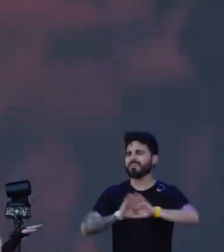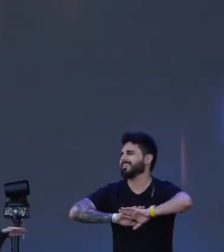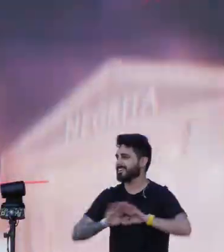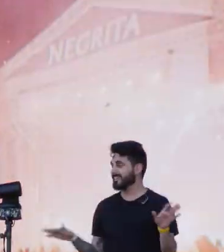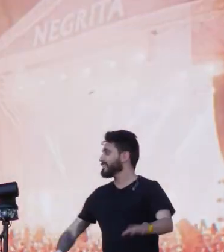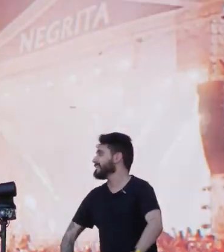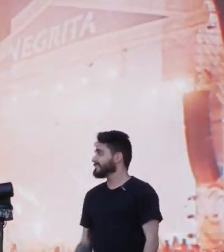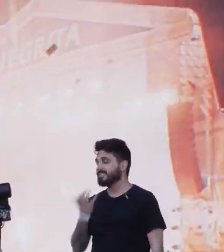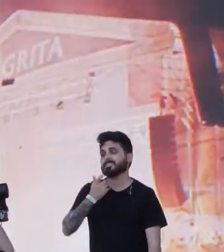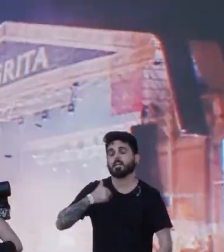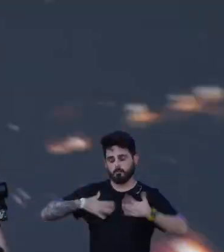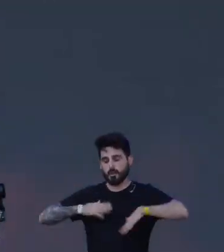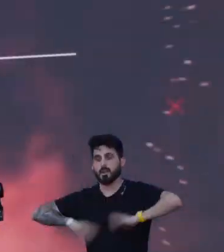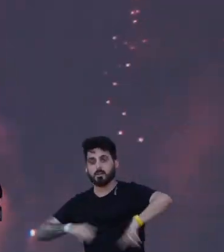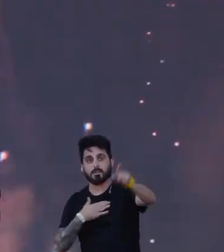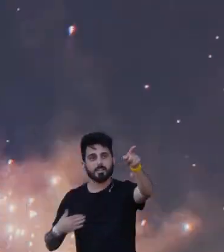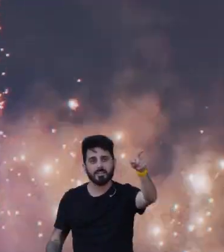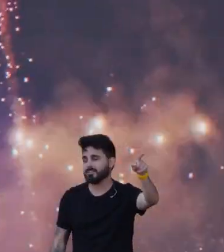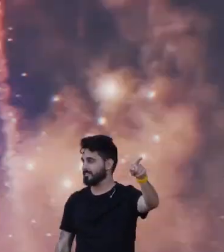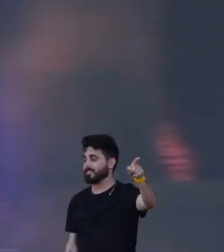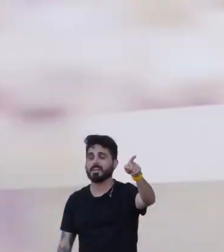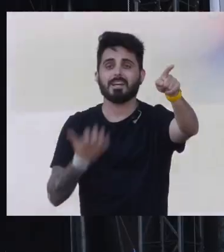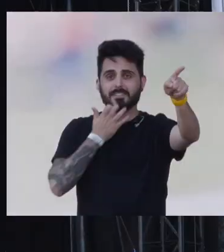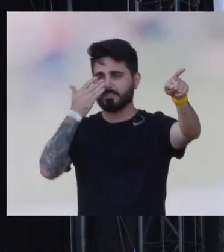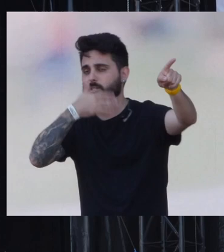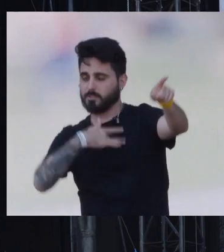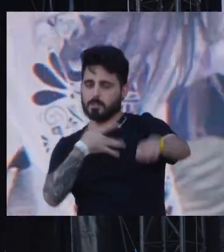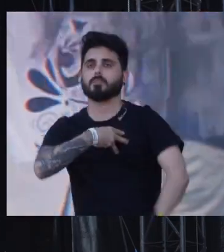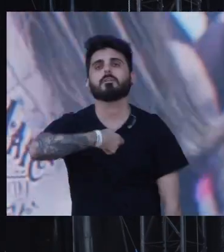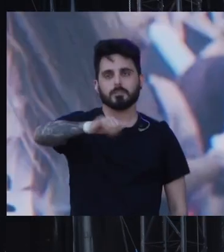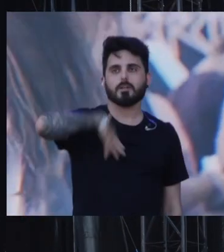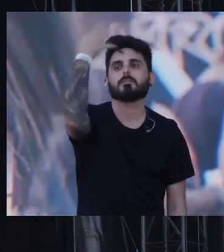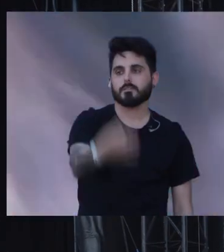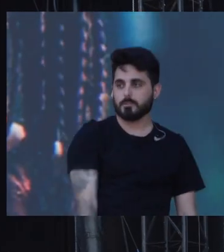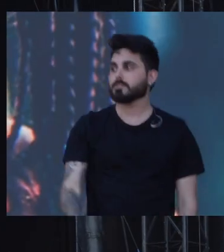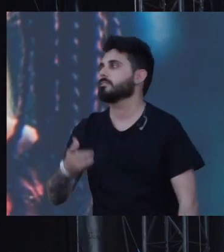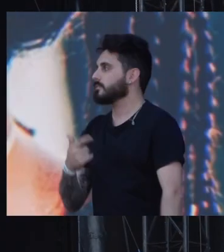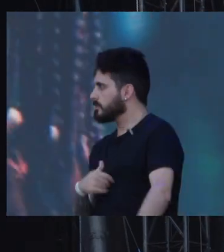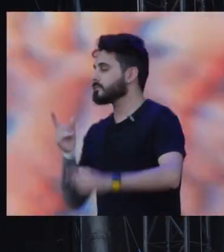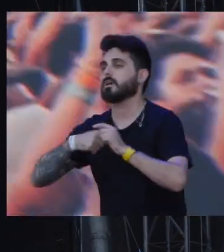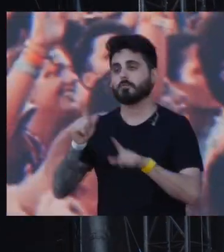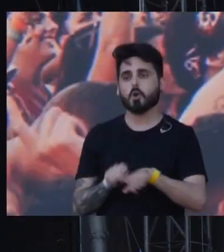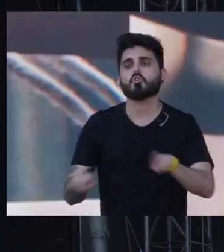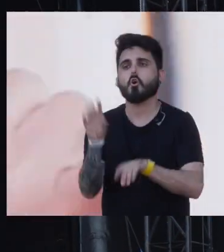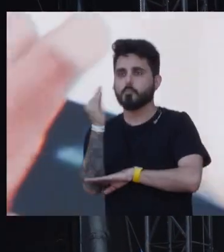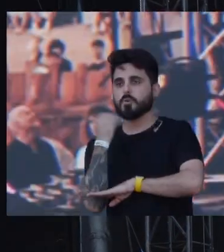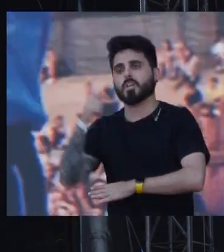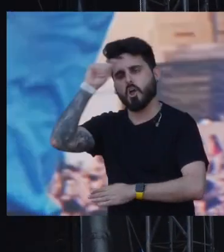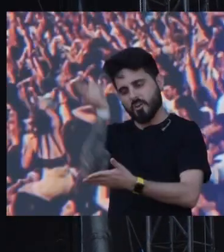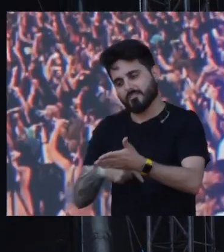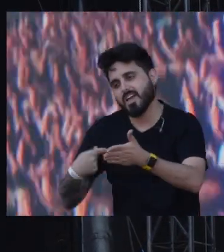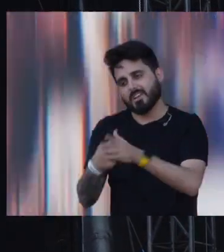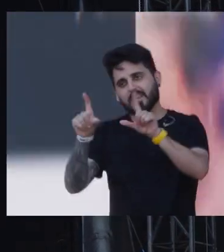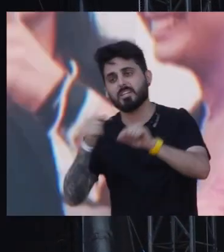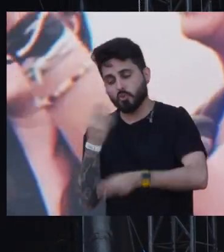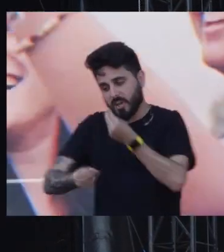que soc moda la roba I què em pot treure la roba Em va escriure el nom a la sabata Soc el seu pudi,